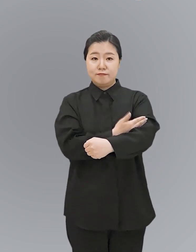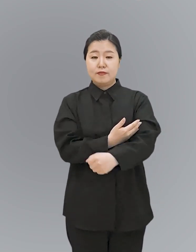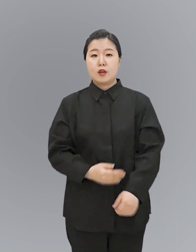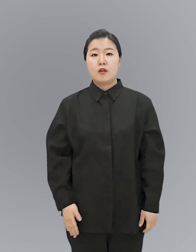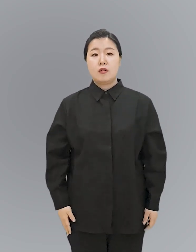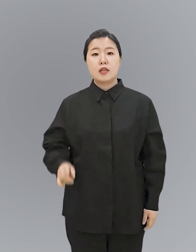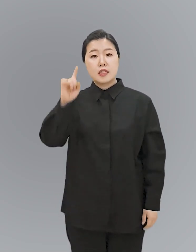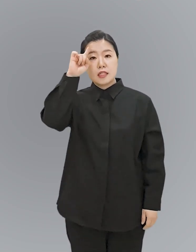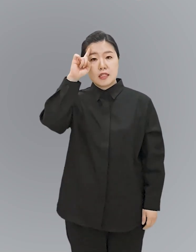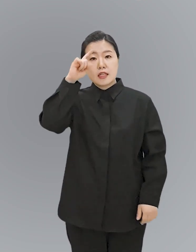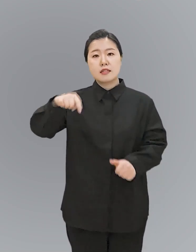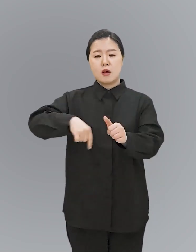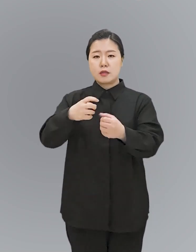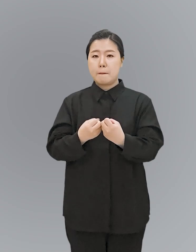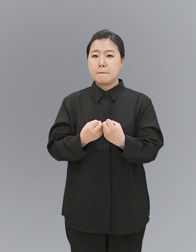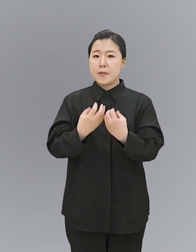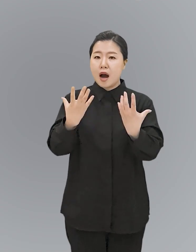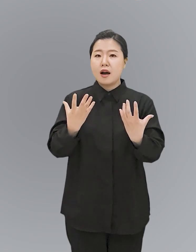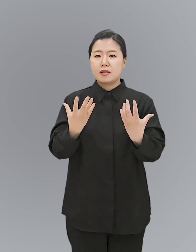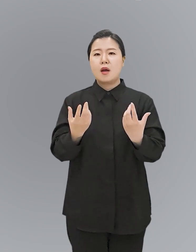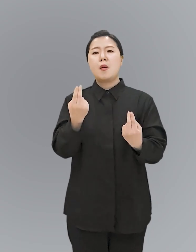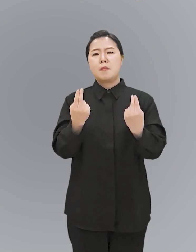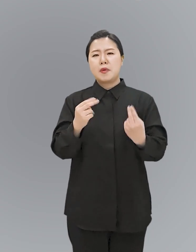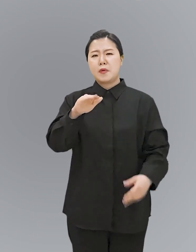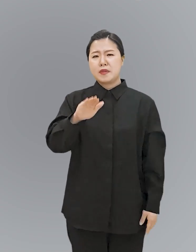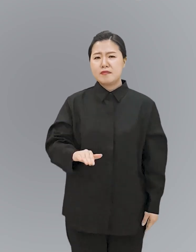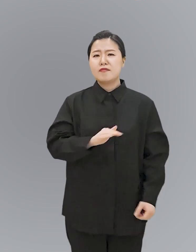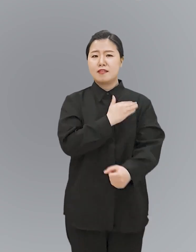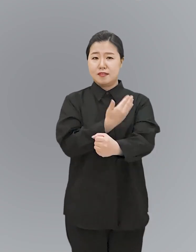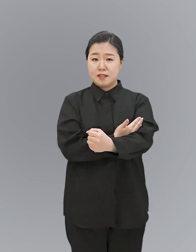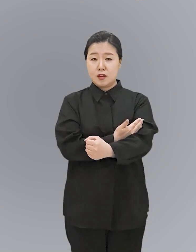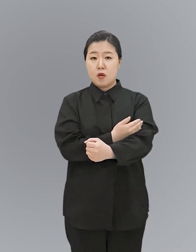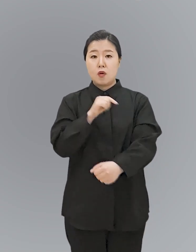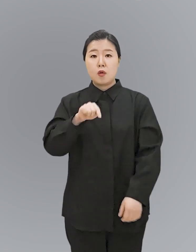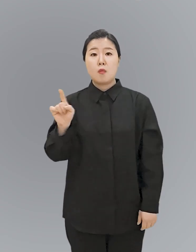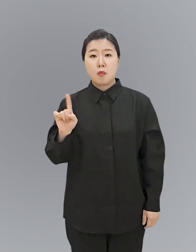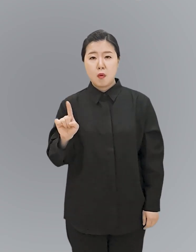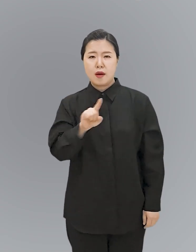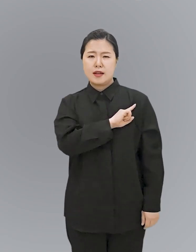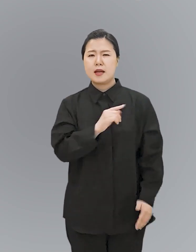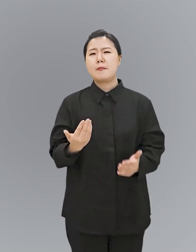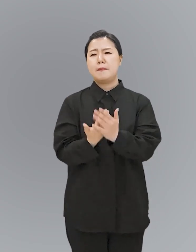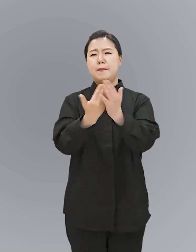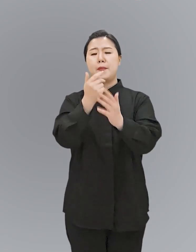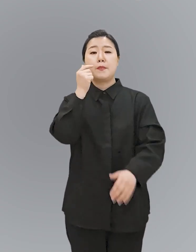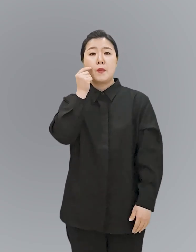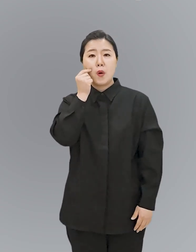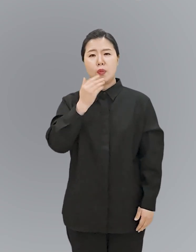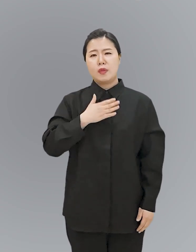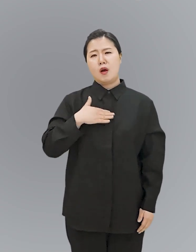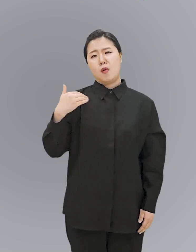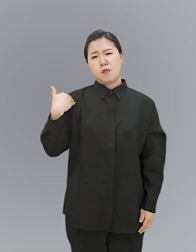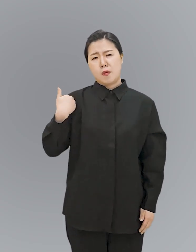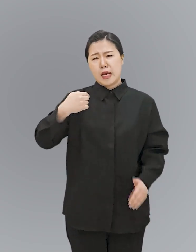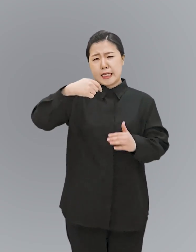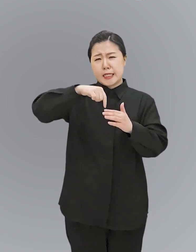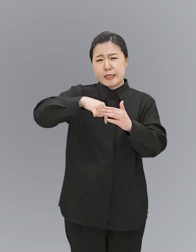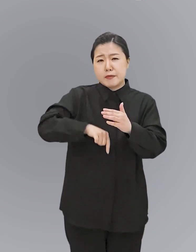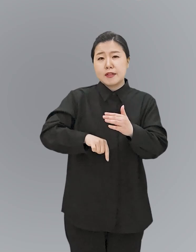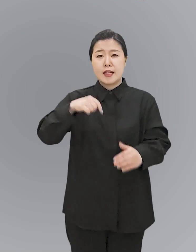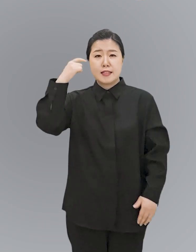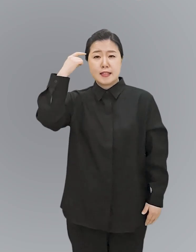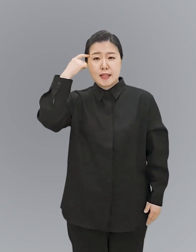스트레스 상황에서 팡하고 터지는 열등 기능. 열등 기능은 가장 덜 발달된 나의 무의식과도